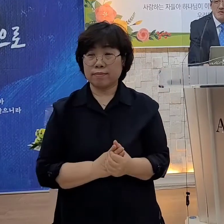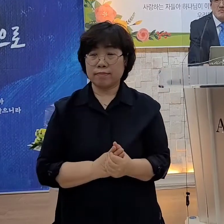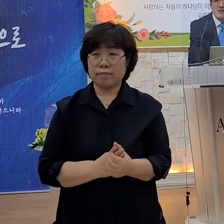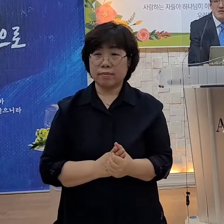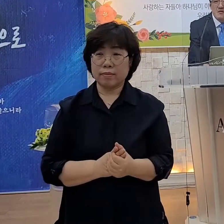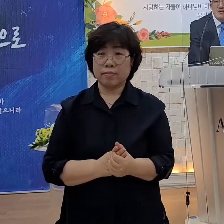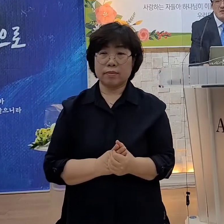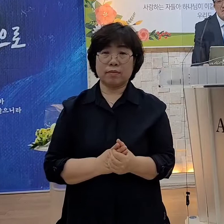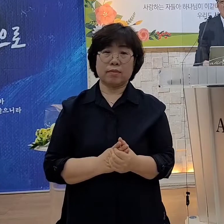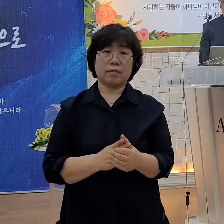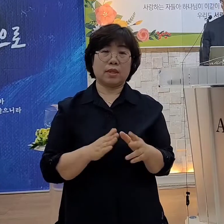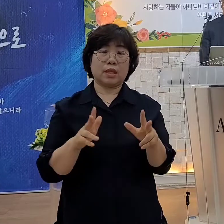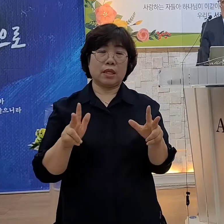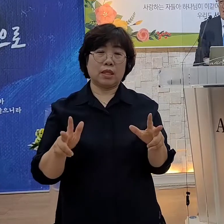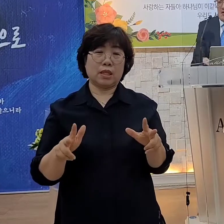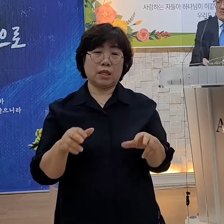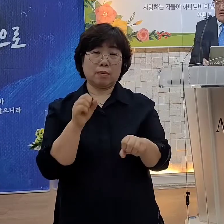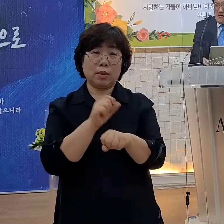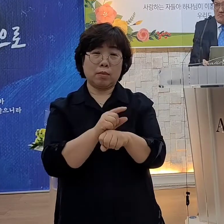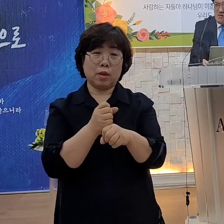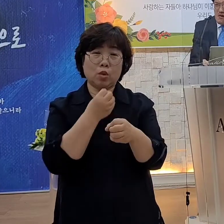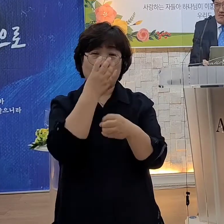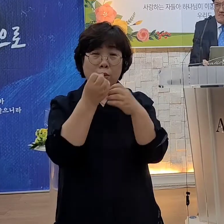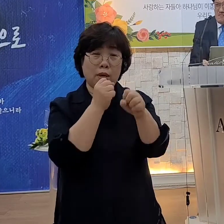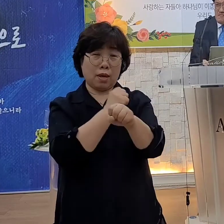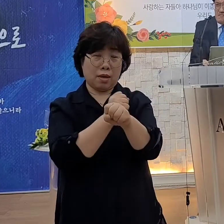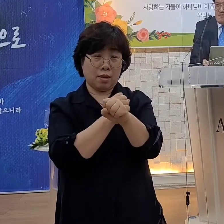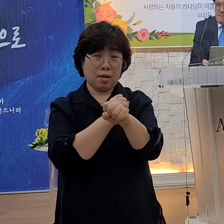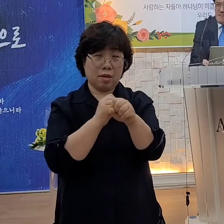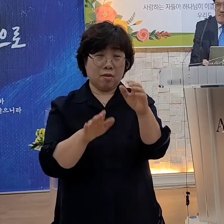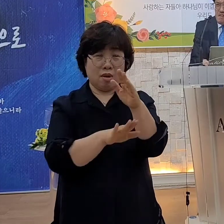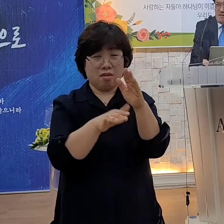여러분, 지금 이미 이런 고백하고 계신 가정이 있습니까?